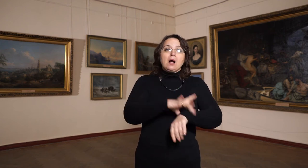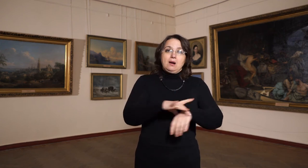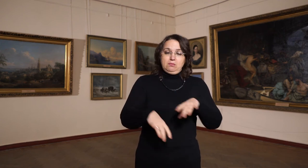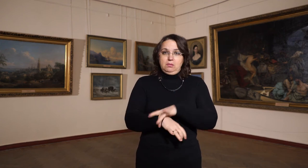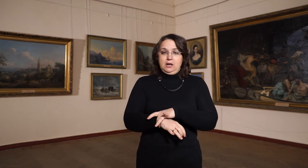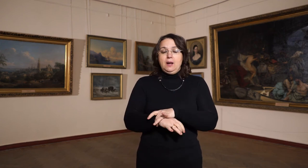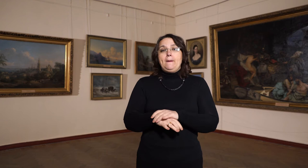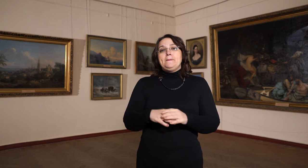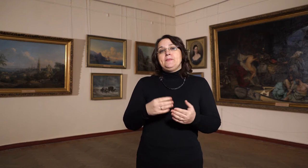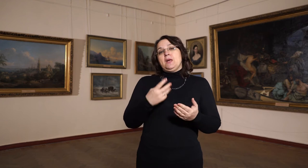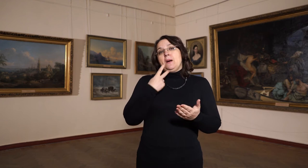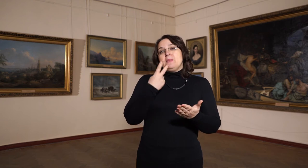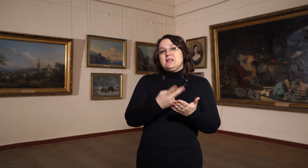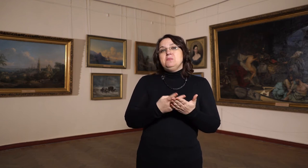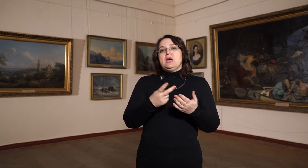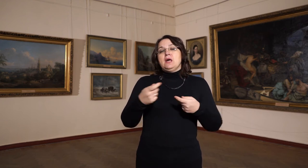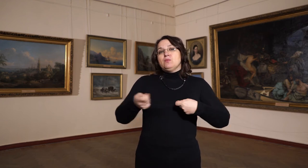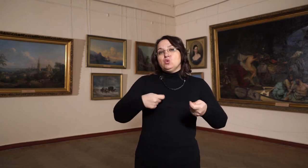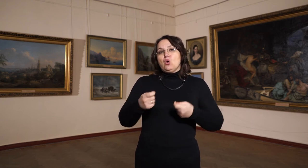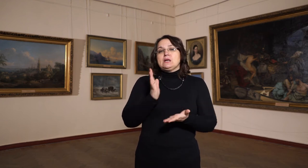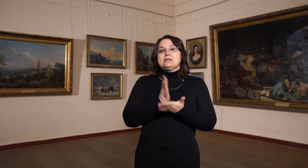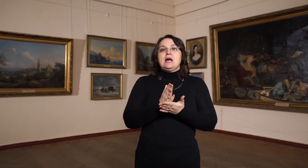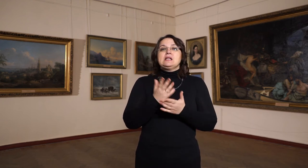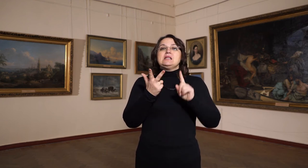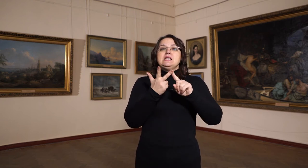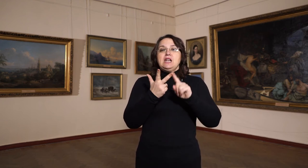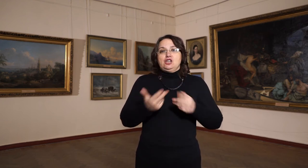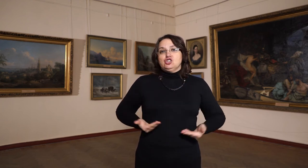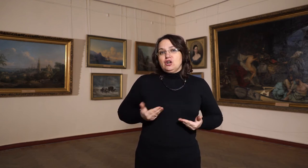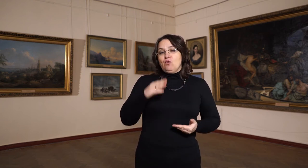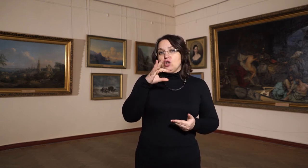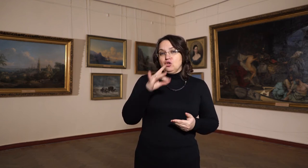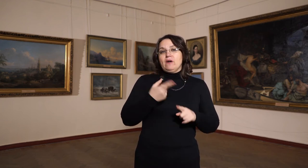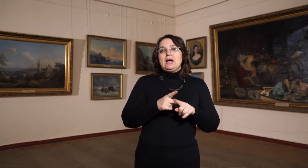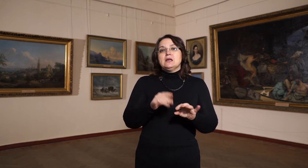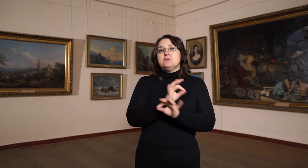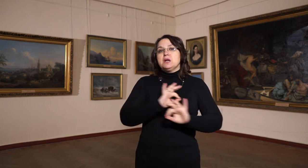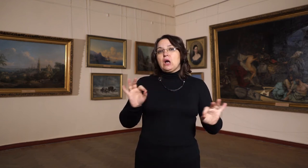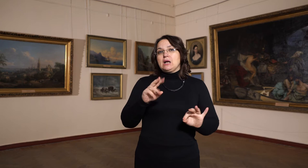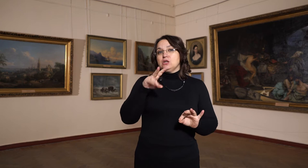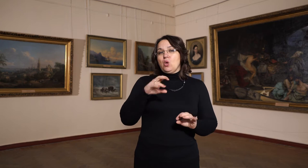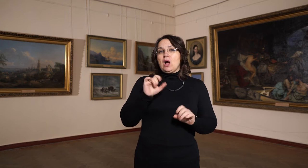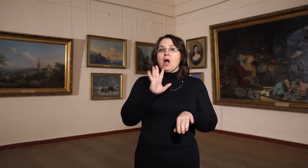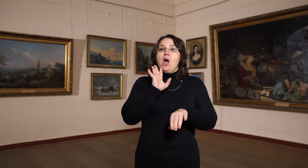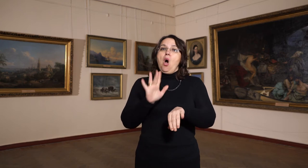Предметом торга стал третий живой товар – этот прекрасный лот, как обнаженная красавица,